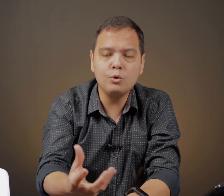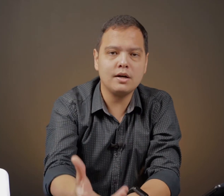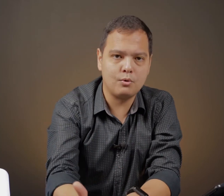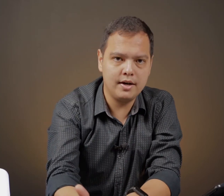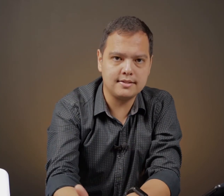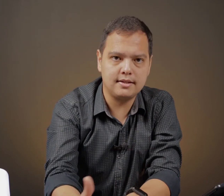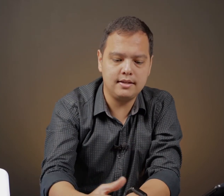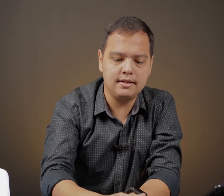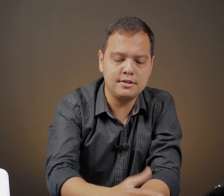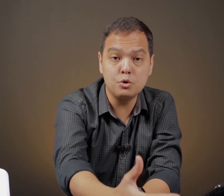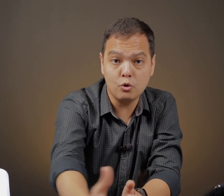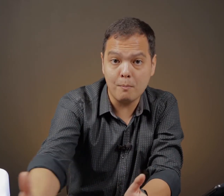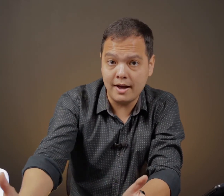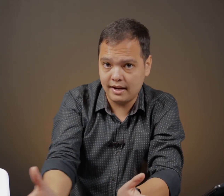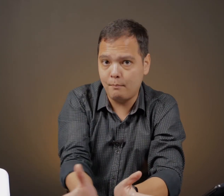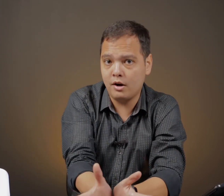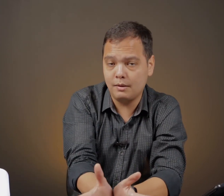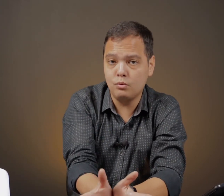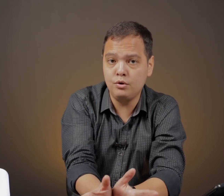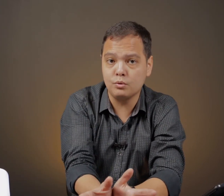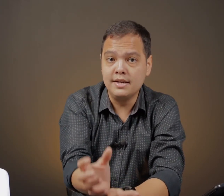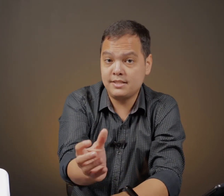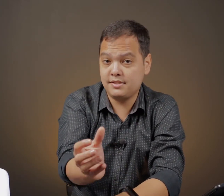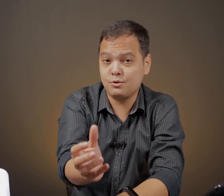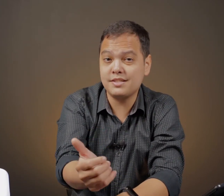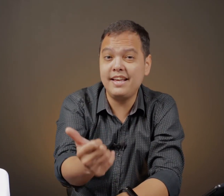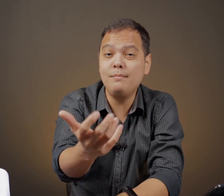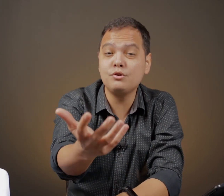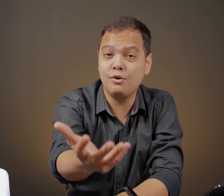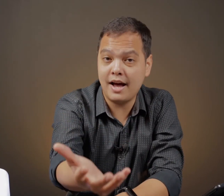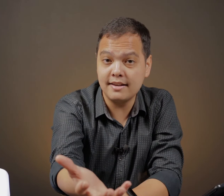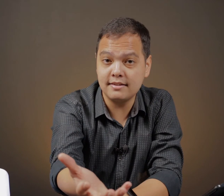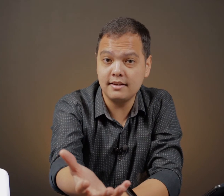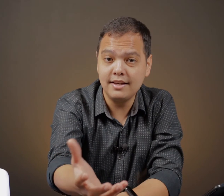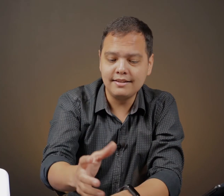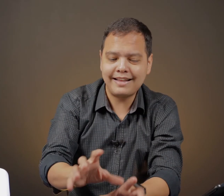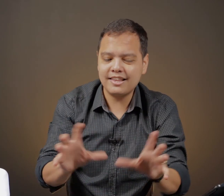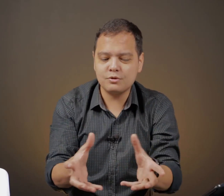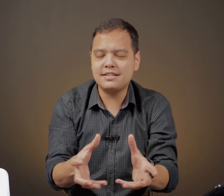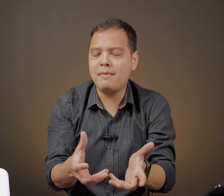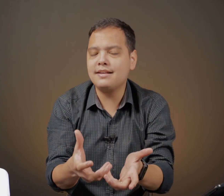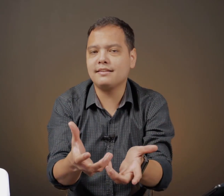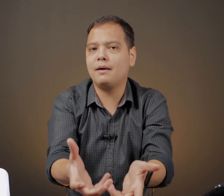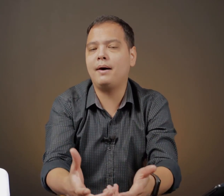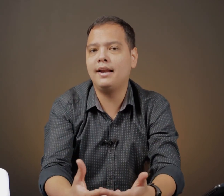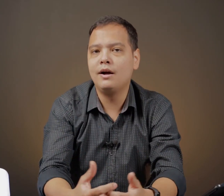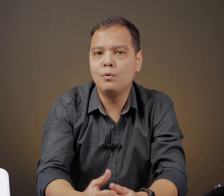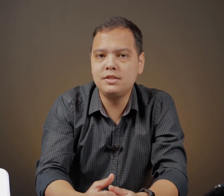Outra coisa que esse curso completo ele aborda muito são as questões emocionais, que está entre as coisas que mais atrapalham o